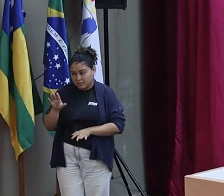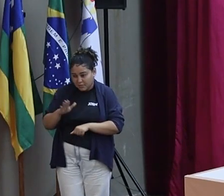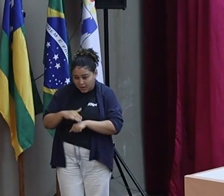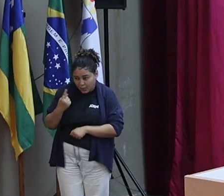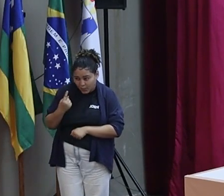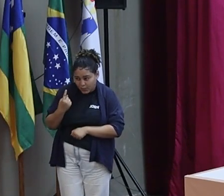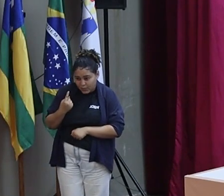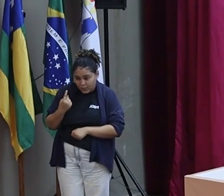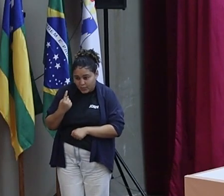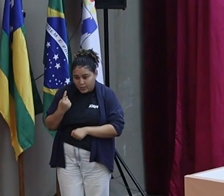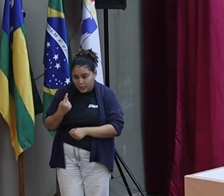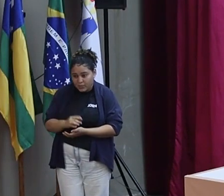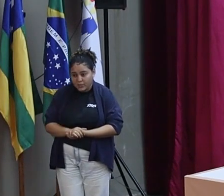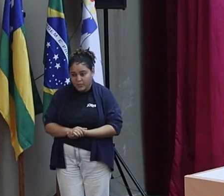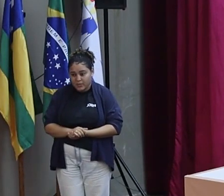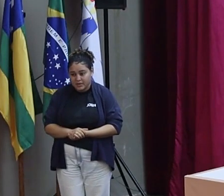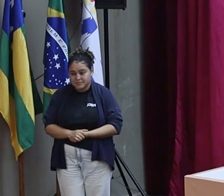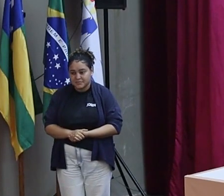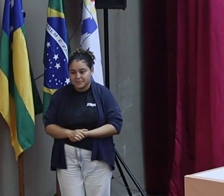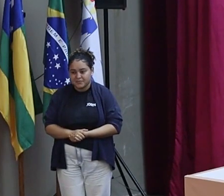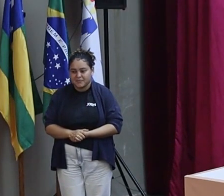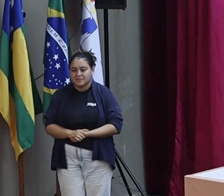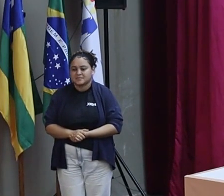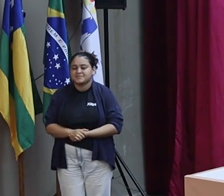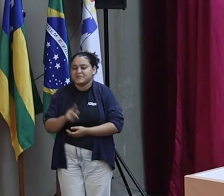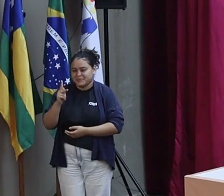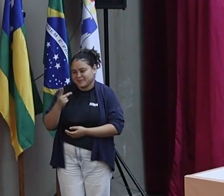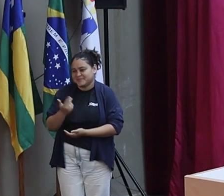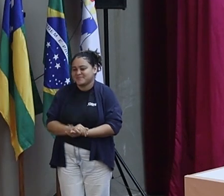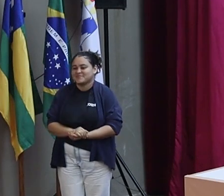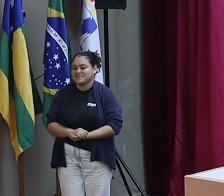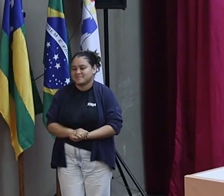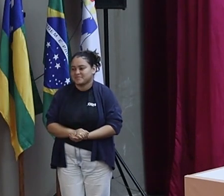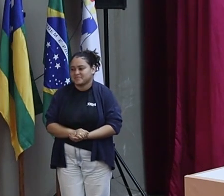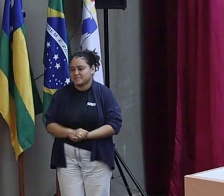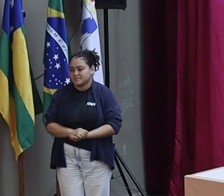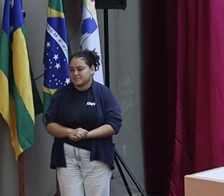compartilhar? Algo? Não? Professor Luiz Paulo, por favor.